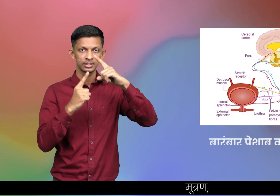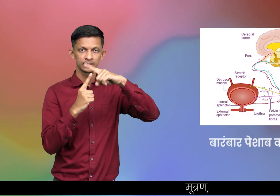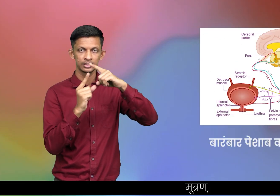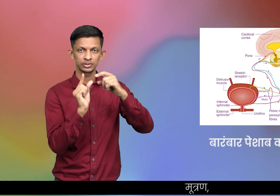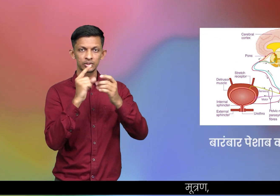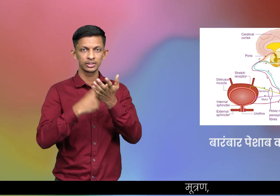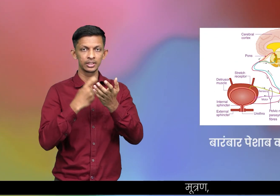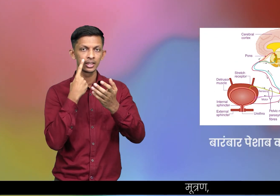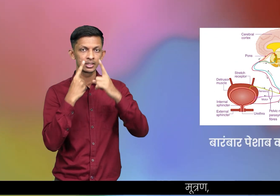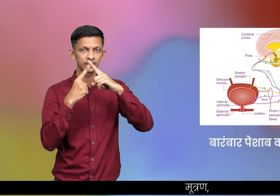मूत्रण।